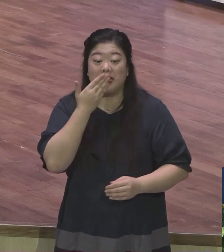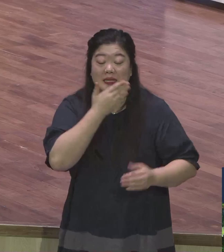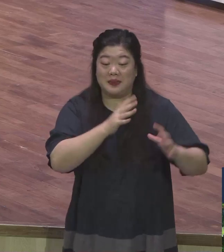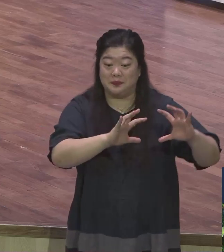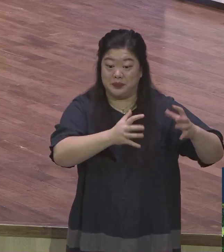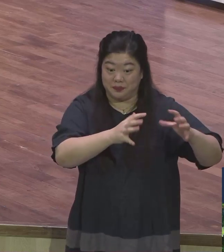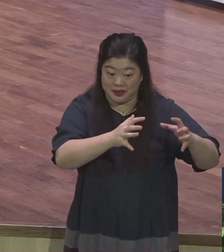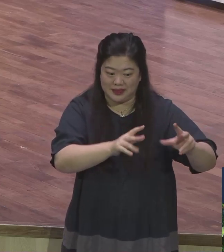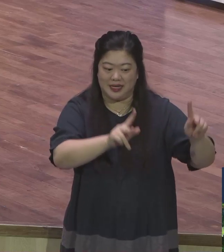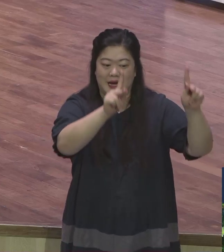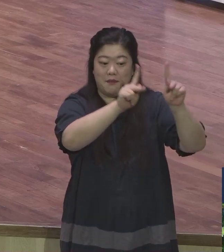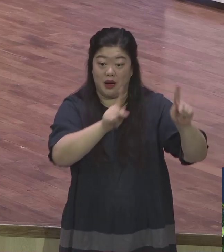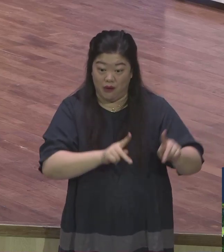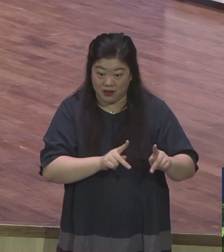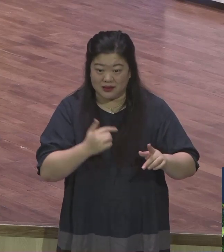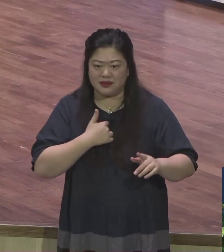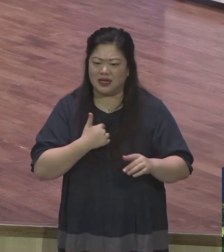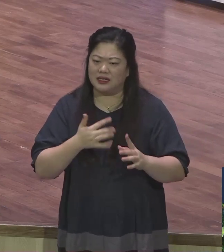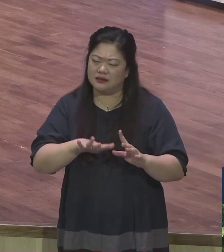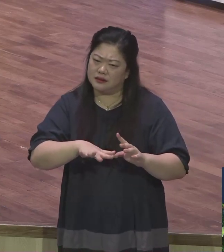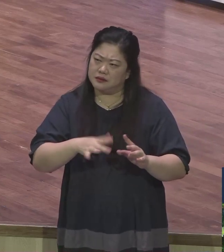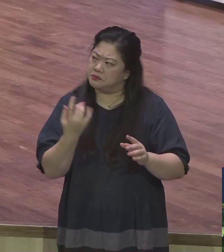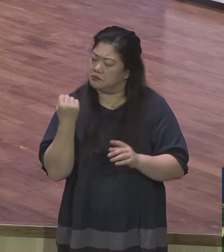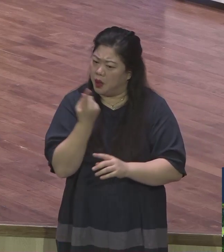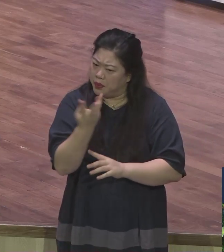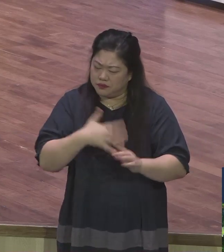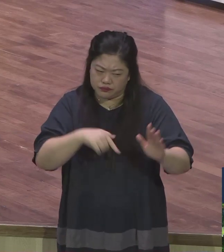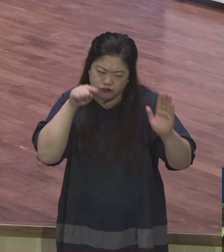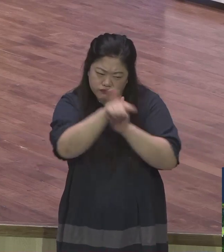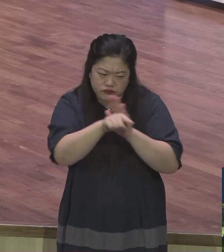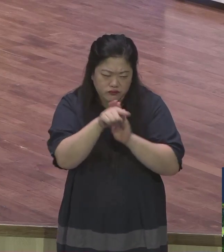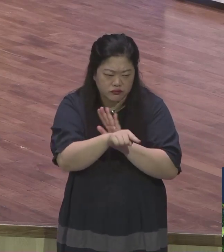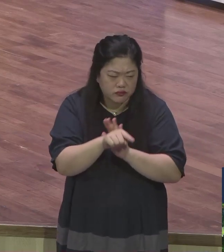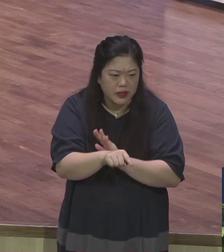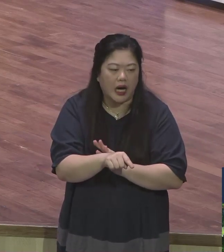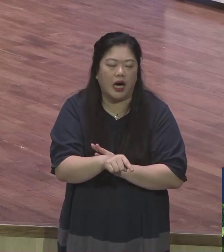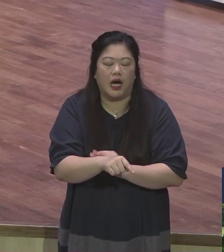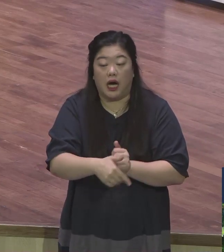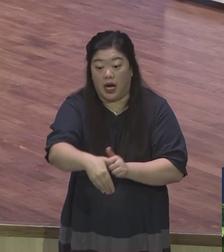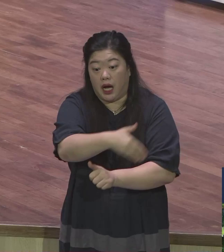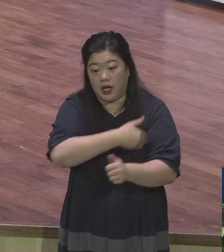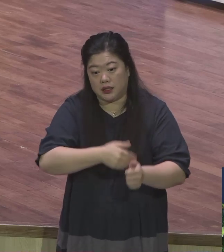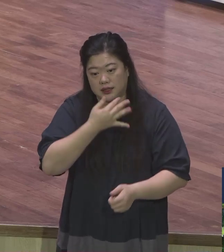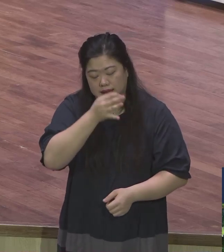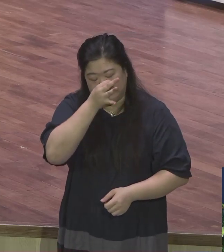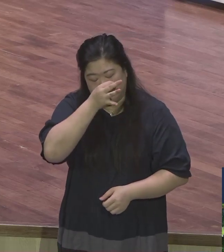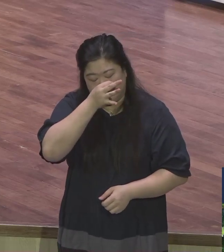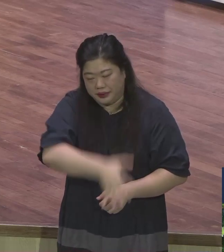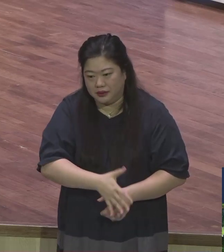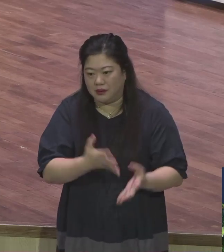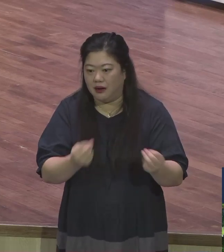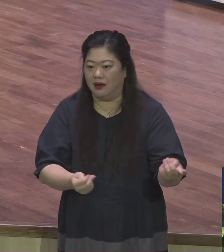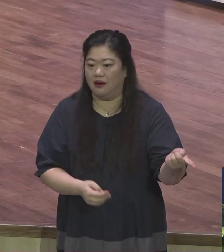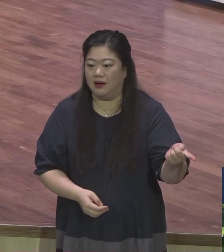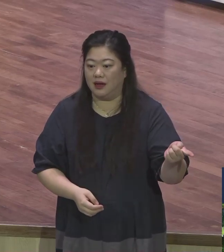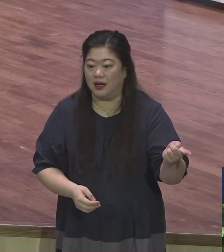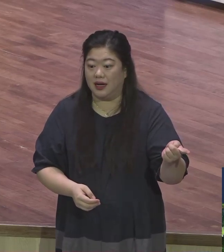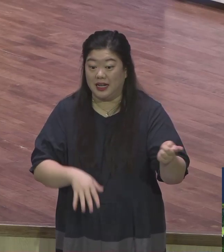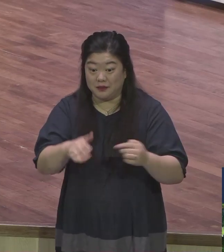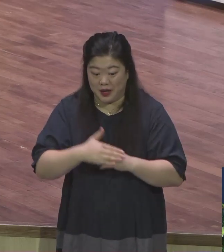팔라관을 갈 때마다 느낀 것이 너무너무 열악한 분들이 많아요. 그들은 공무원이